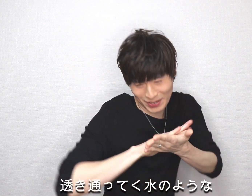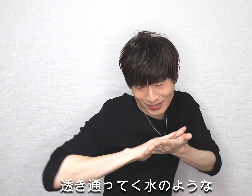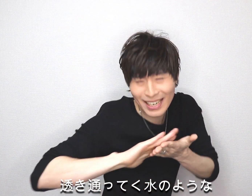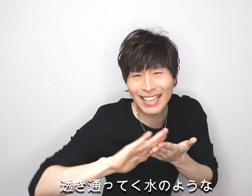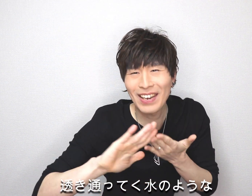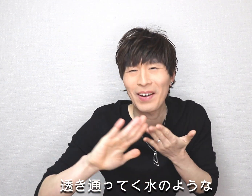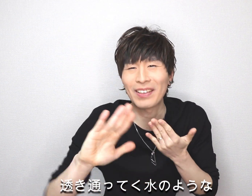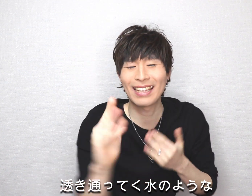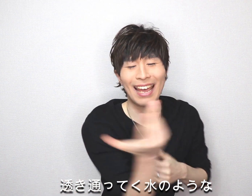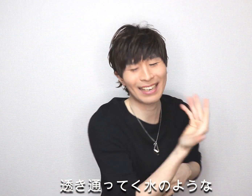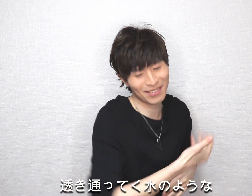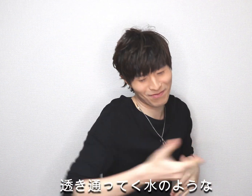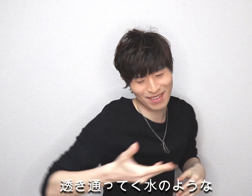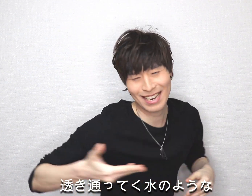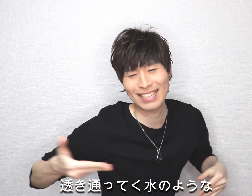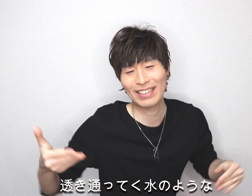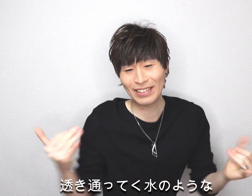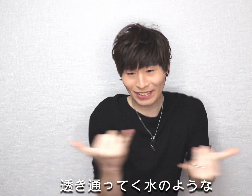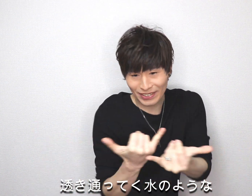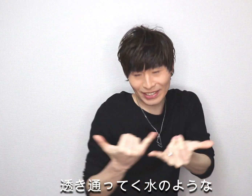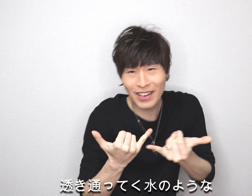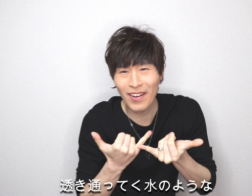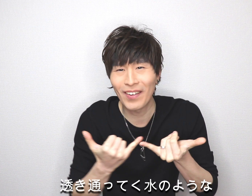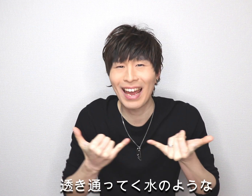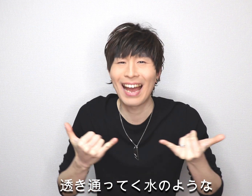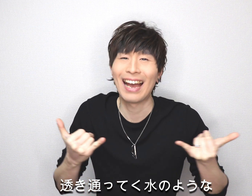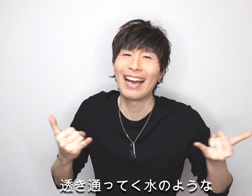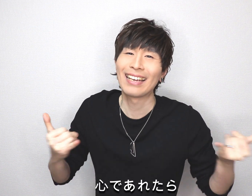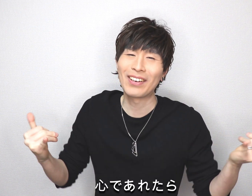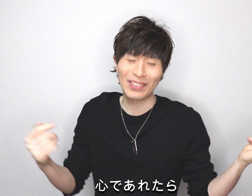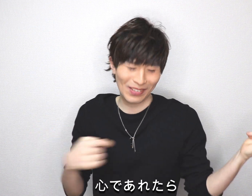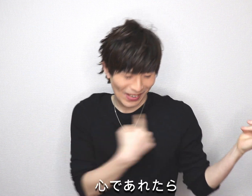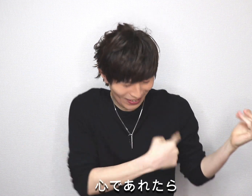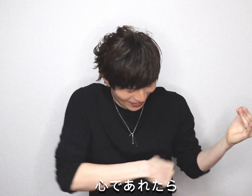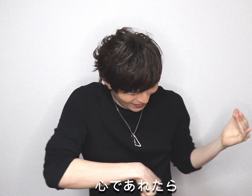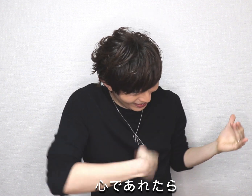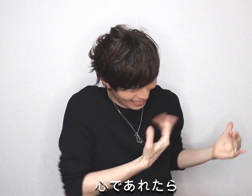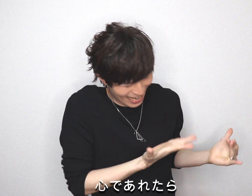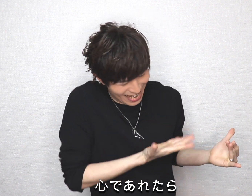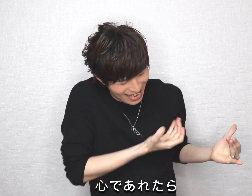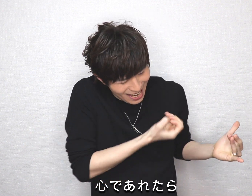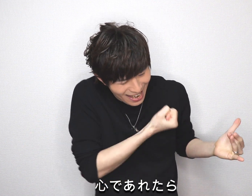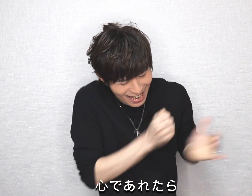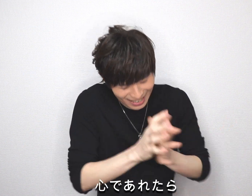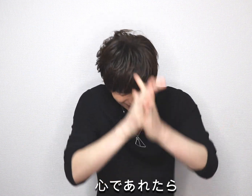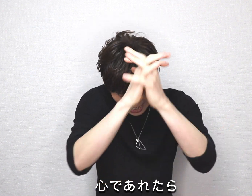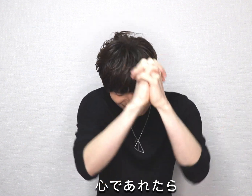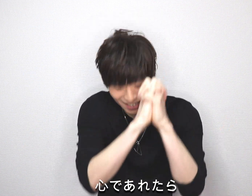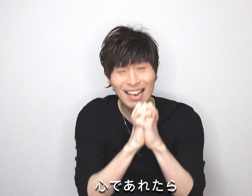透き通ってく水のような心で荒れたら、